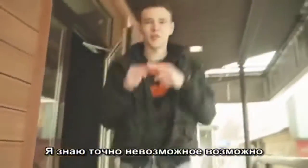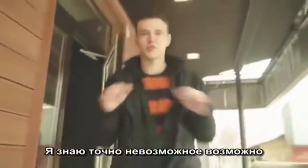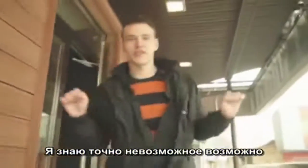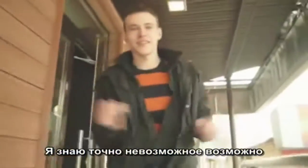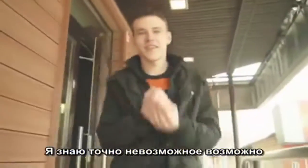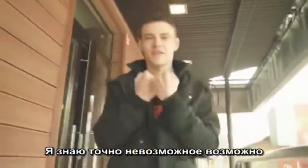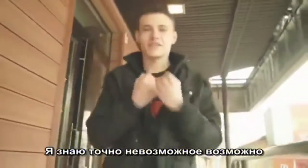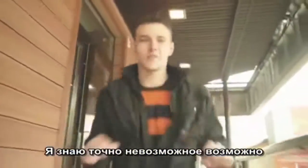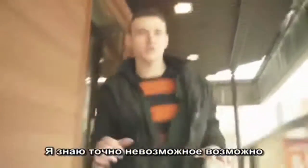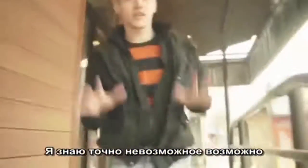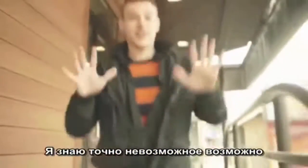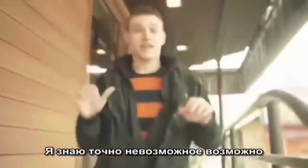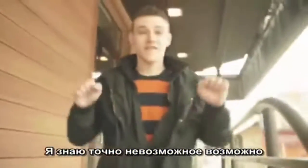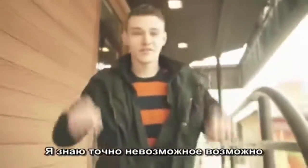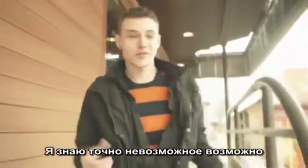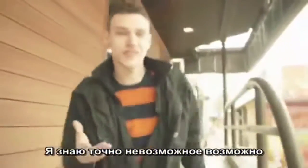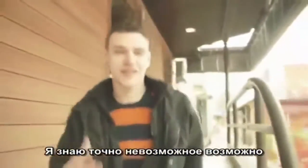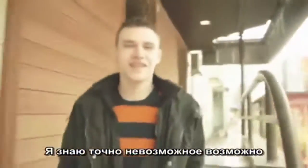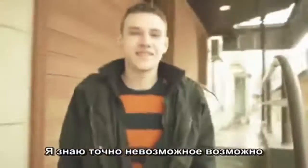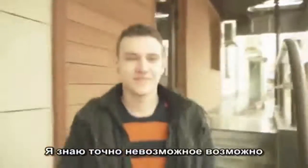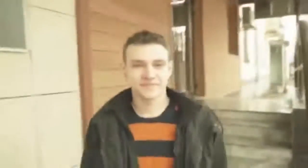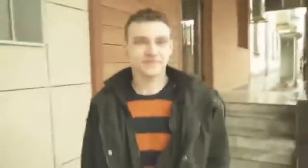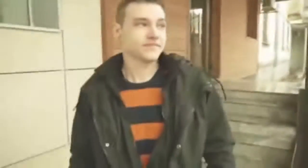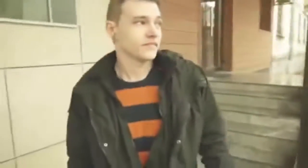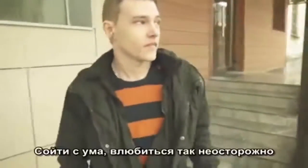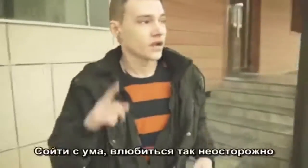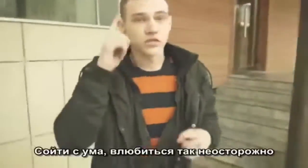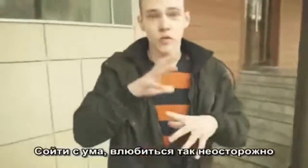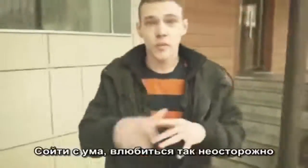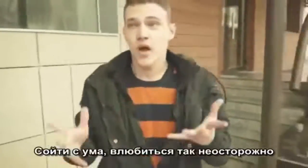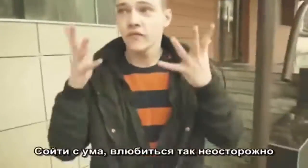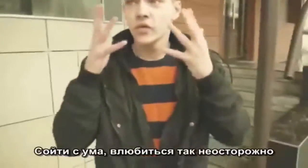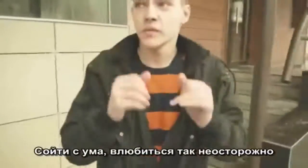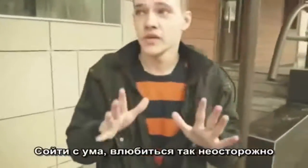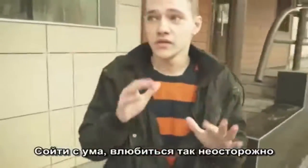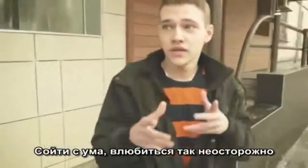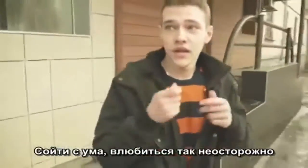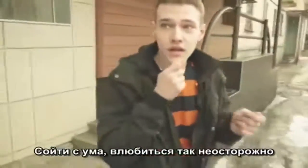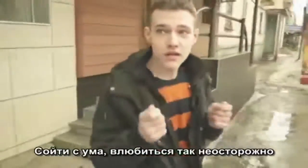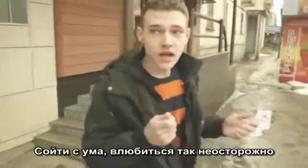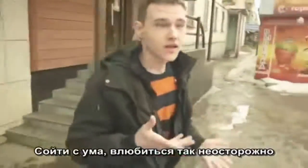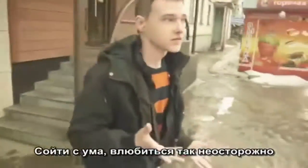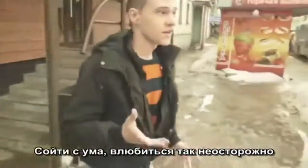точно, невозможное возможно. Сойти с ума, влюбиться так